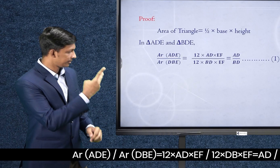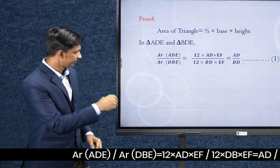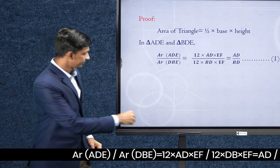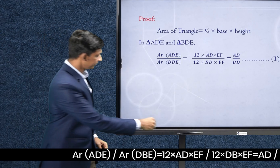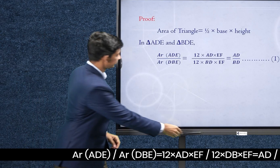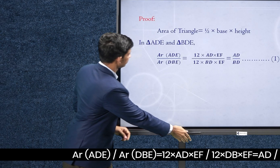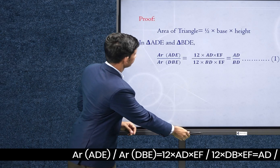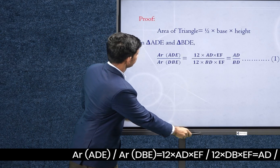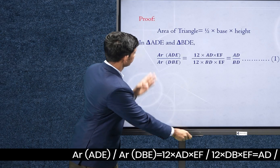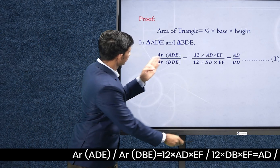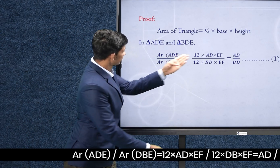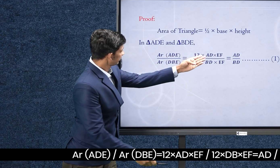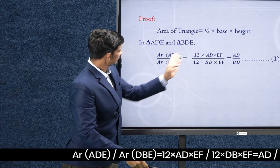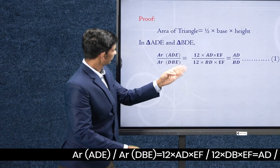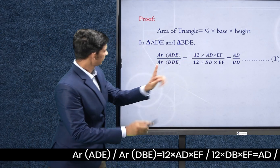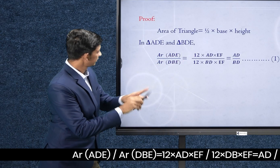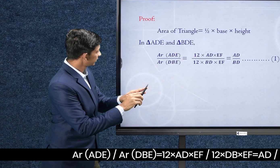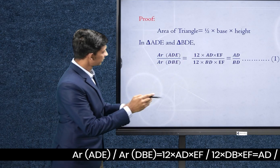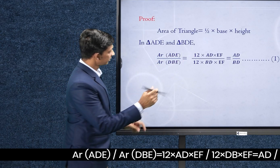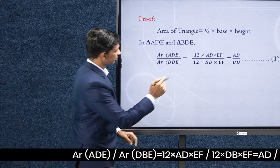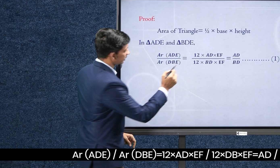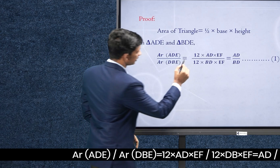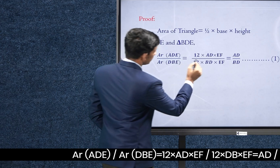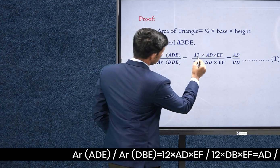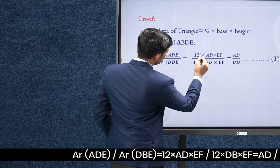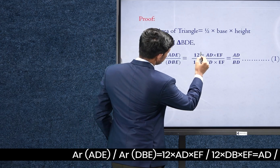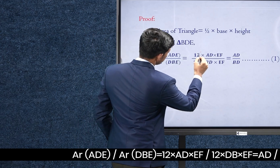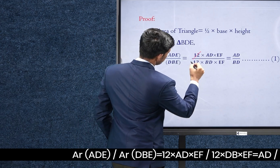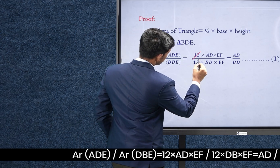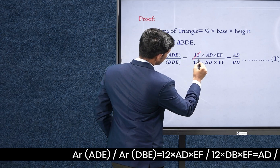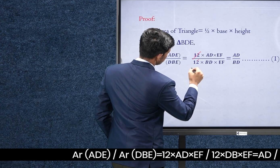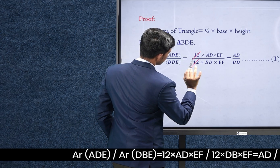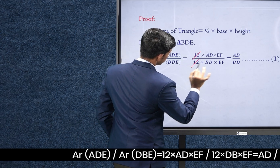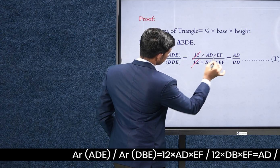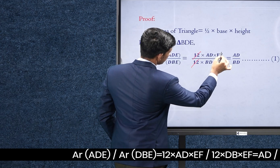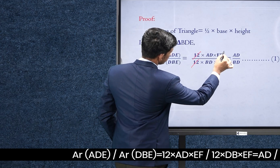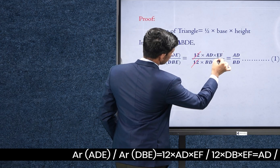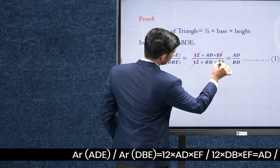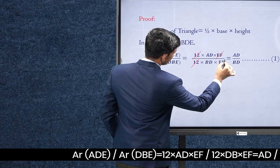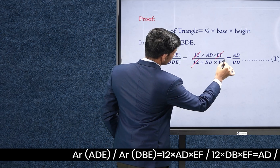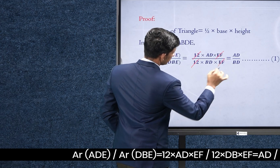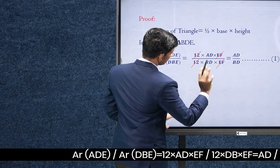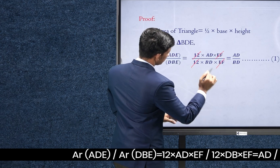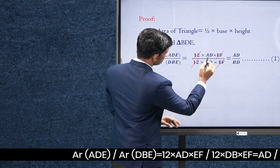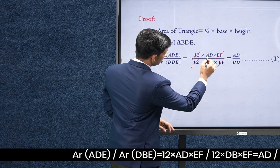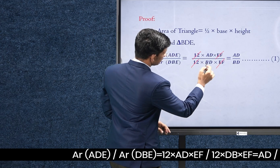AR of ADE by AR of DBE is equal 12 into AD EF by 12 into DB into